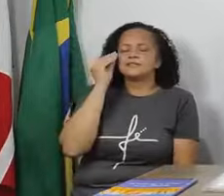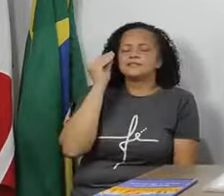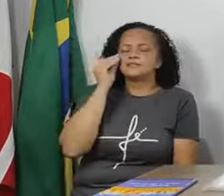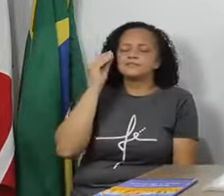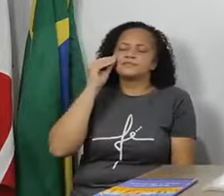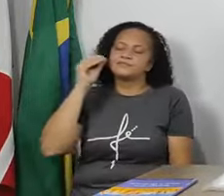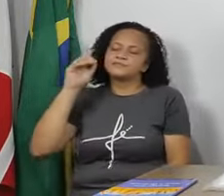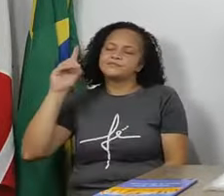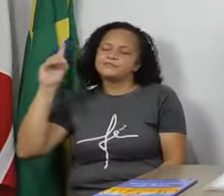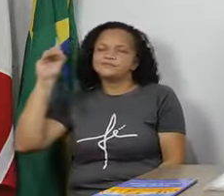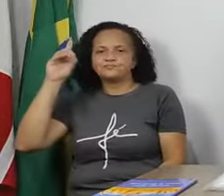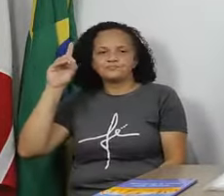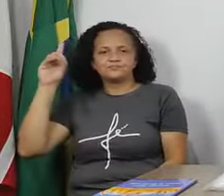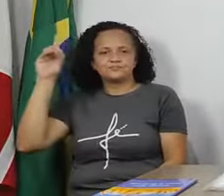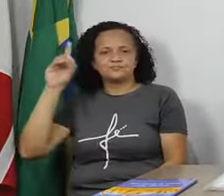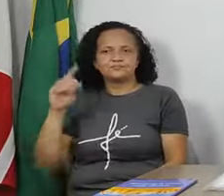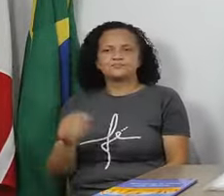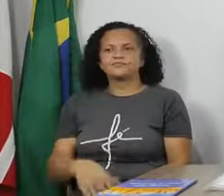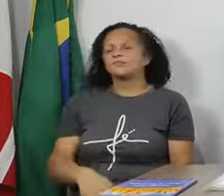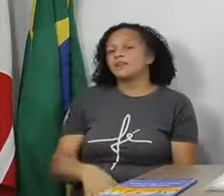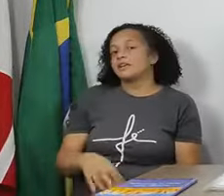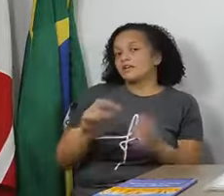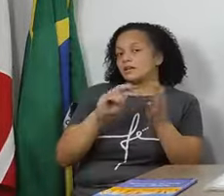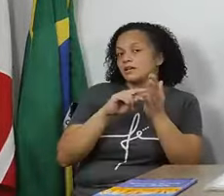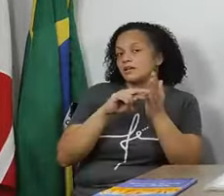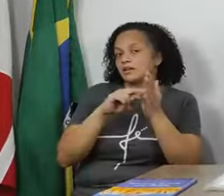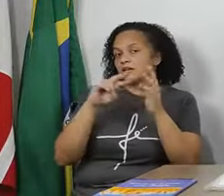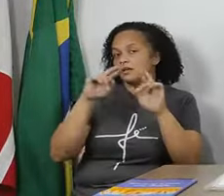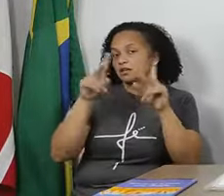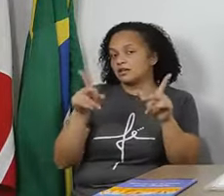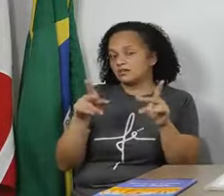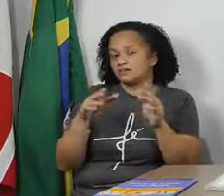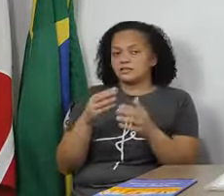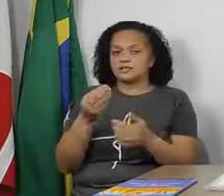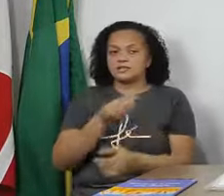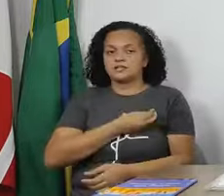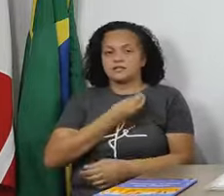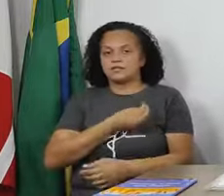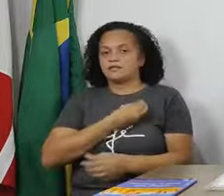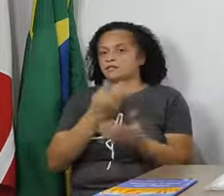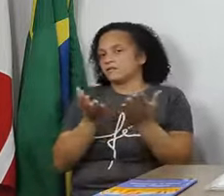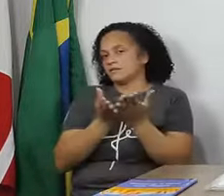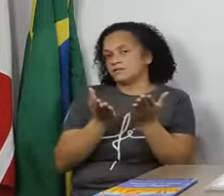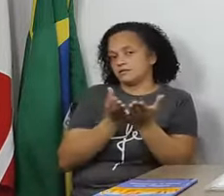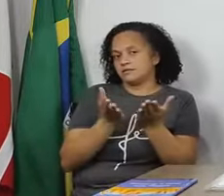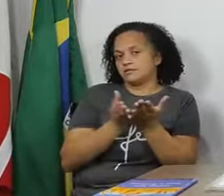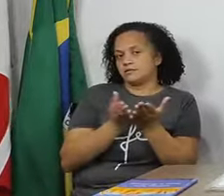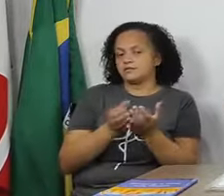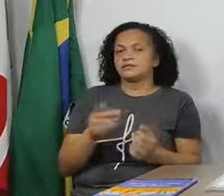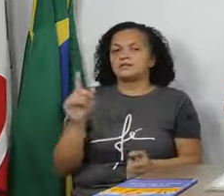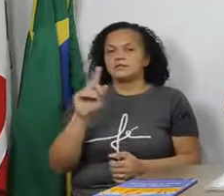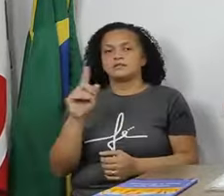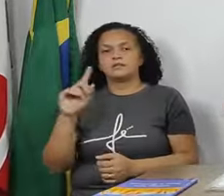Deus. E o que faz a diferença na vida cristã não é o tanto que a gente